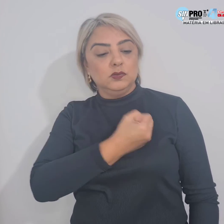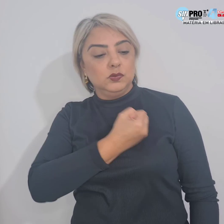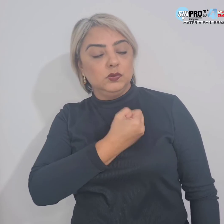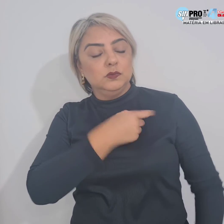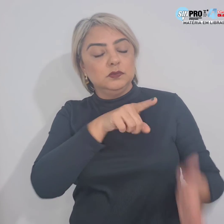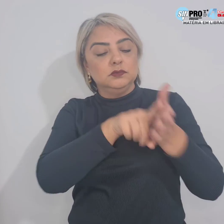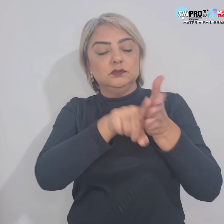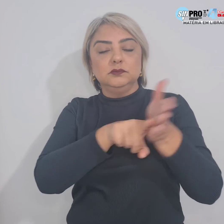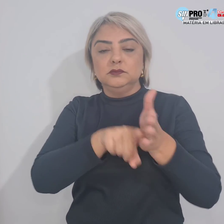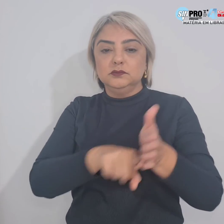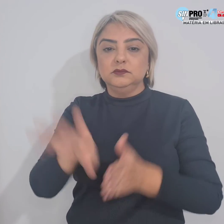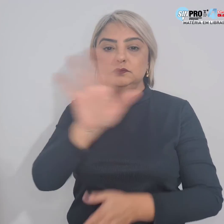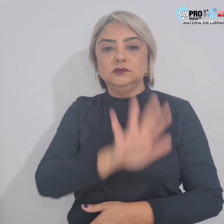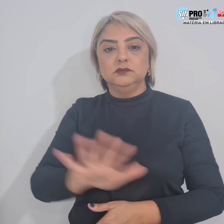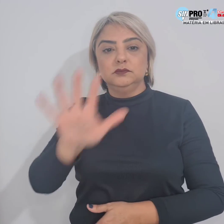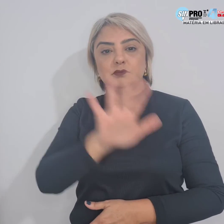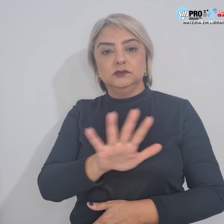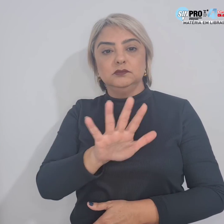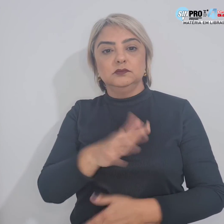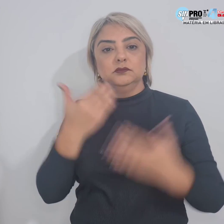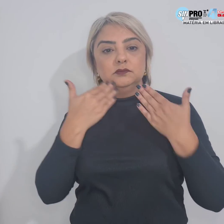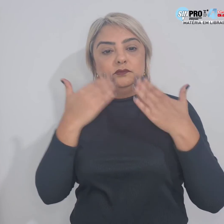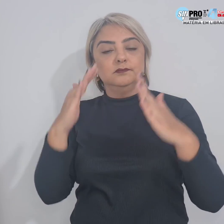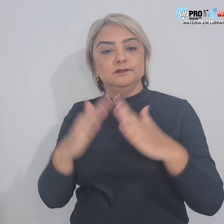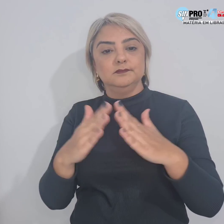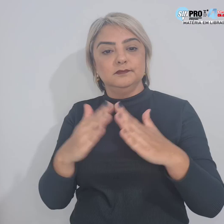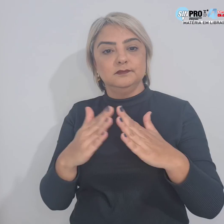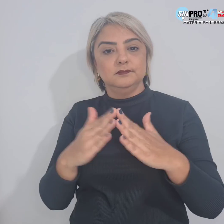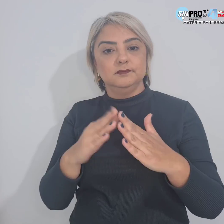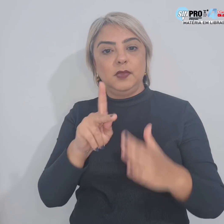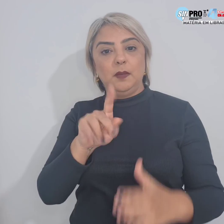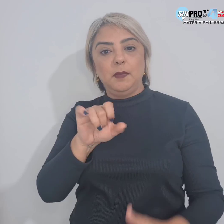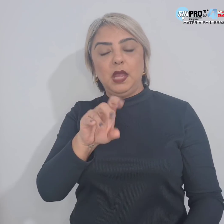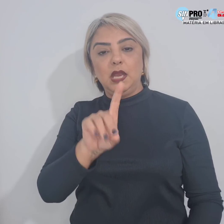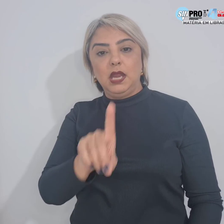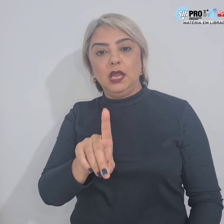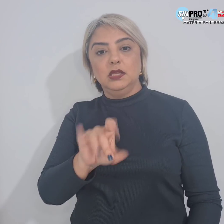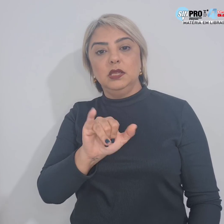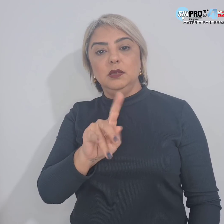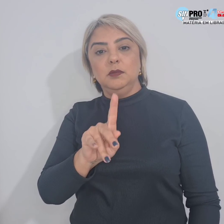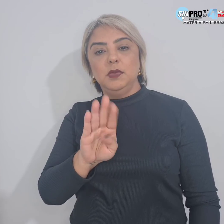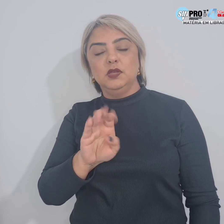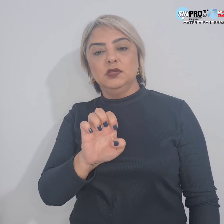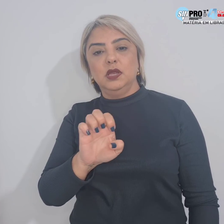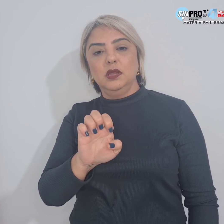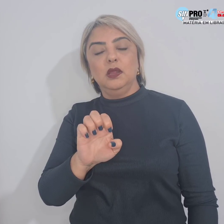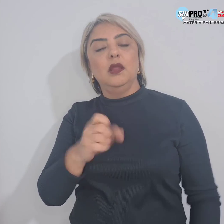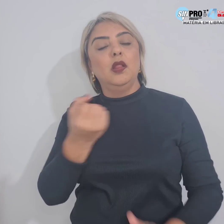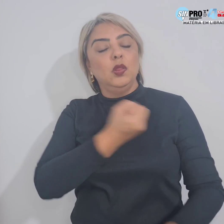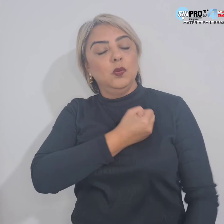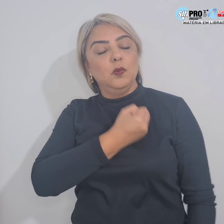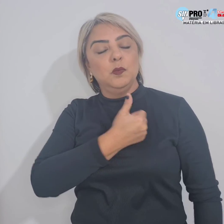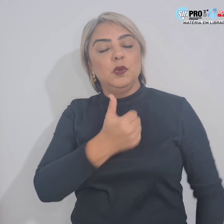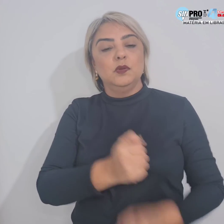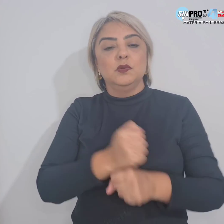da Pesquisa Nacional por Amostra Domiciliar, PNAD, do IBGE, dados de 2018.